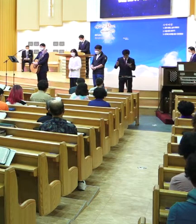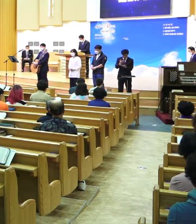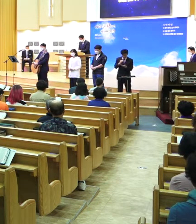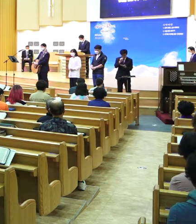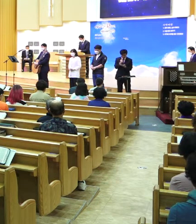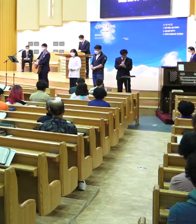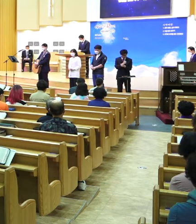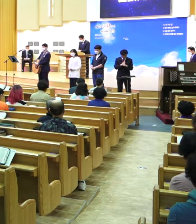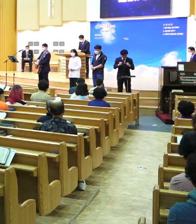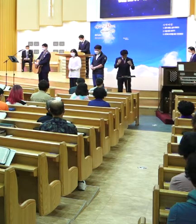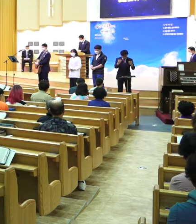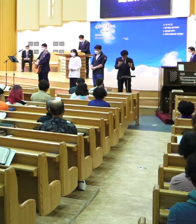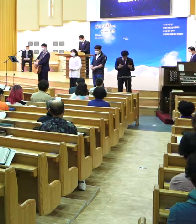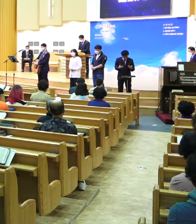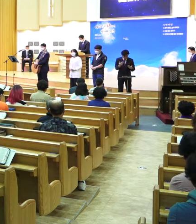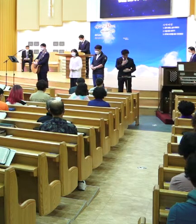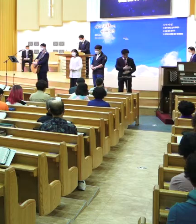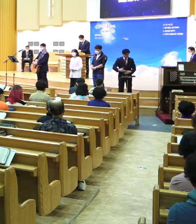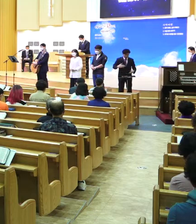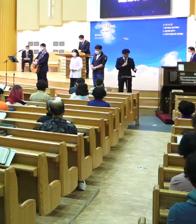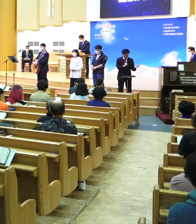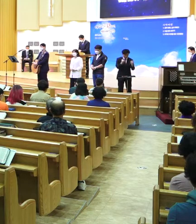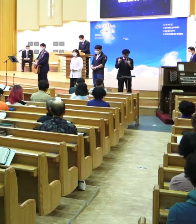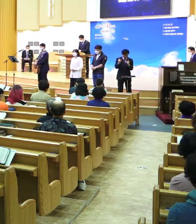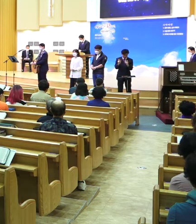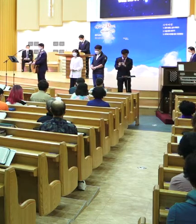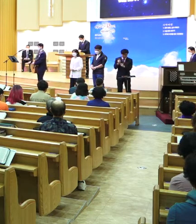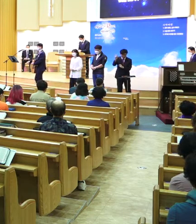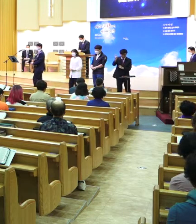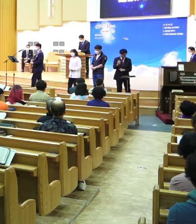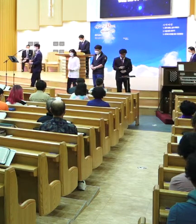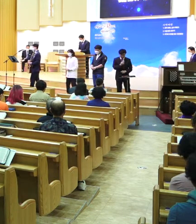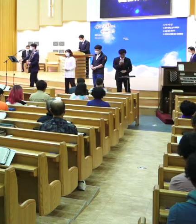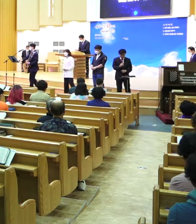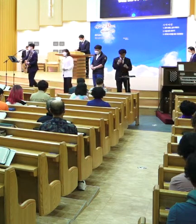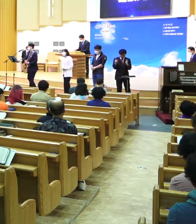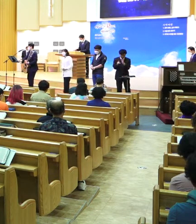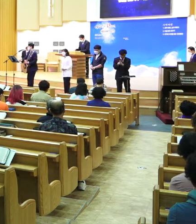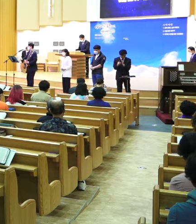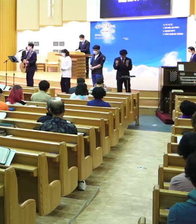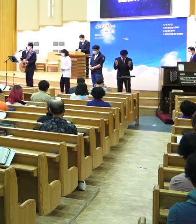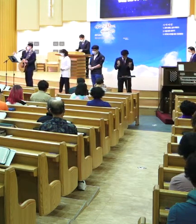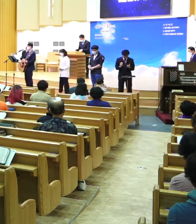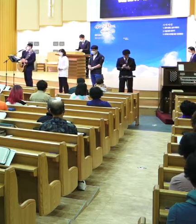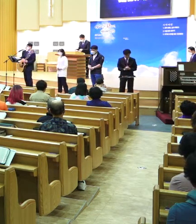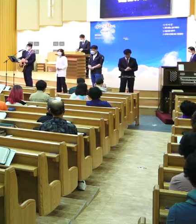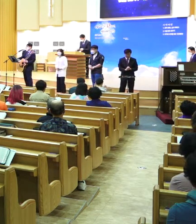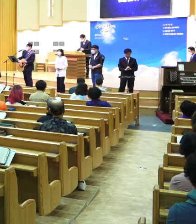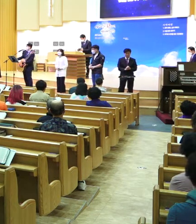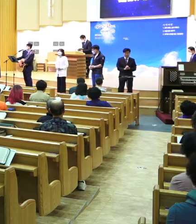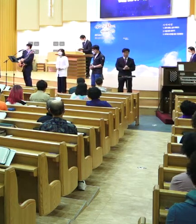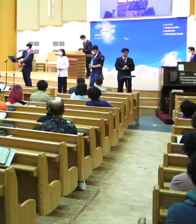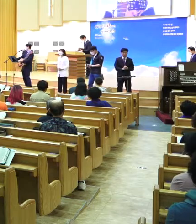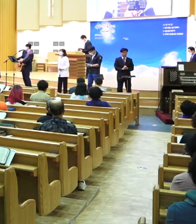죄를 용서받는 것과 몸의 부활과 영생을 믿습니다. 아멘.